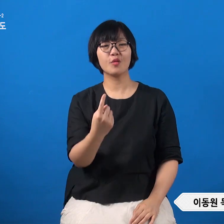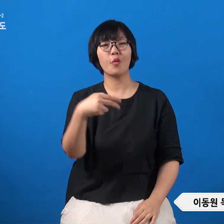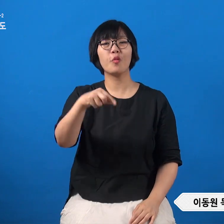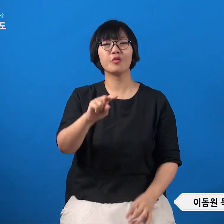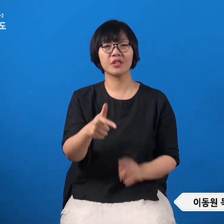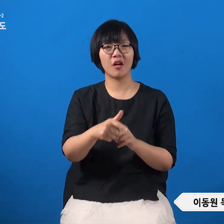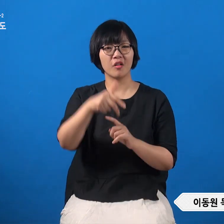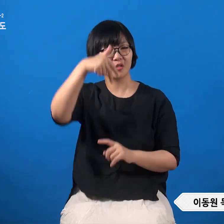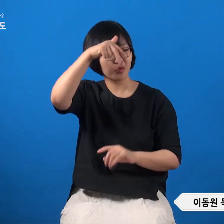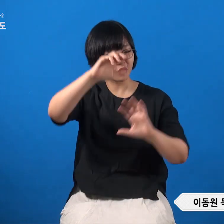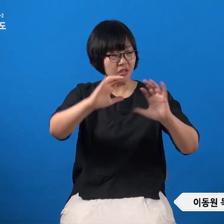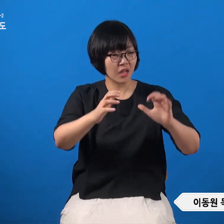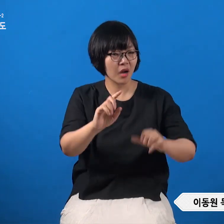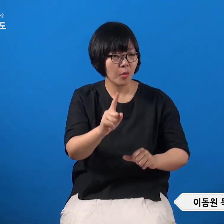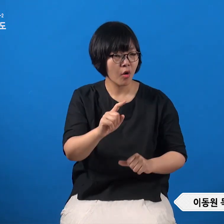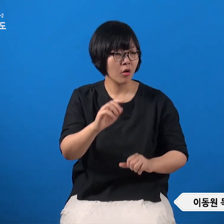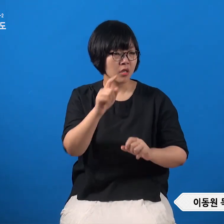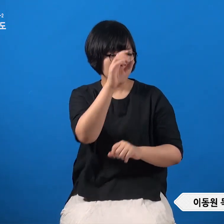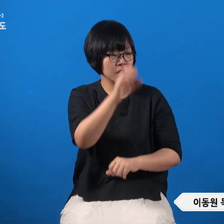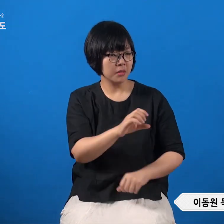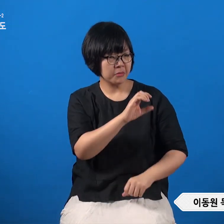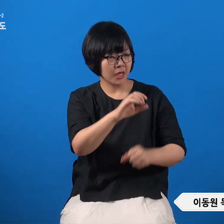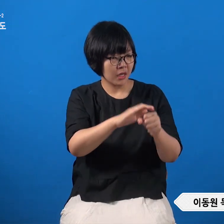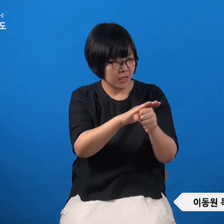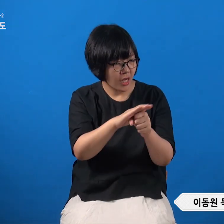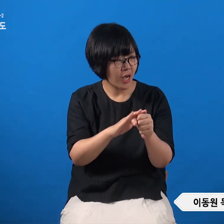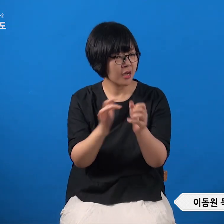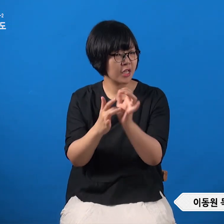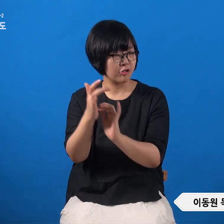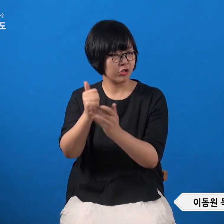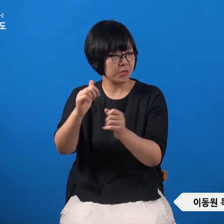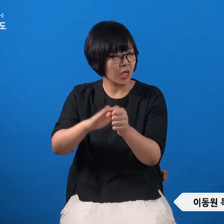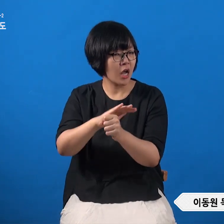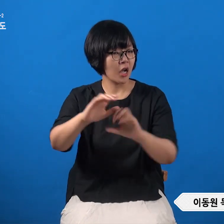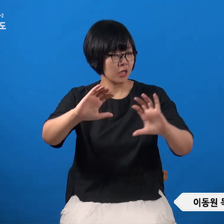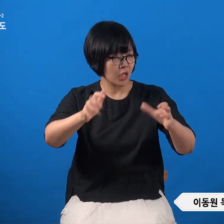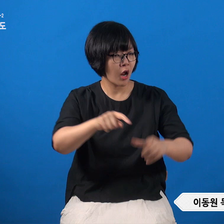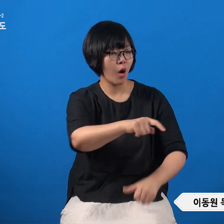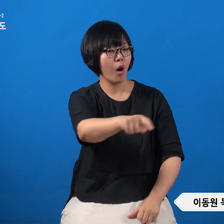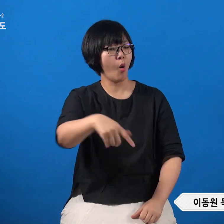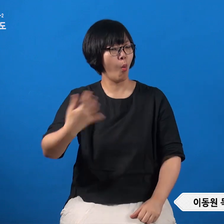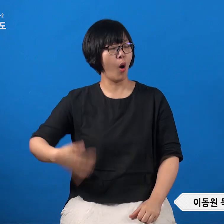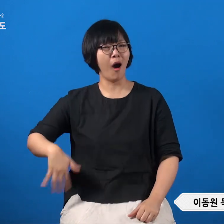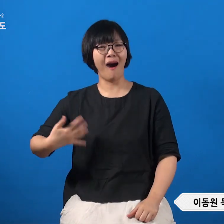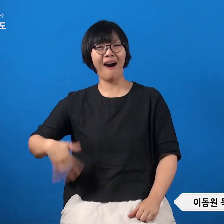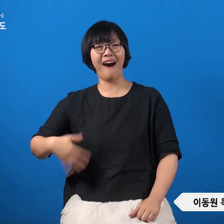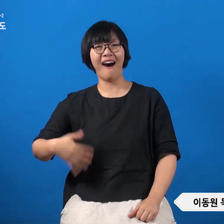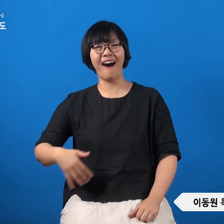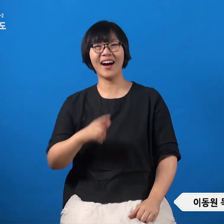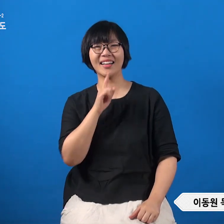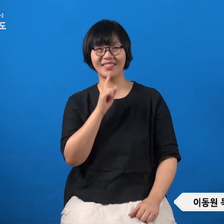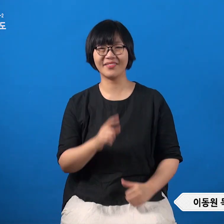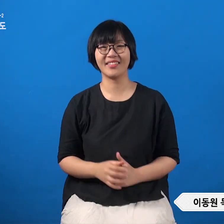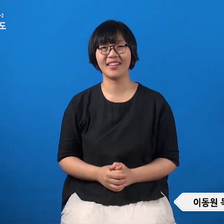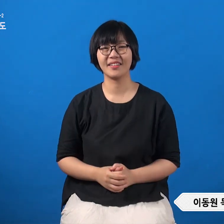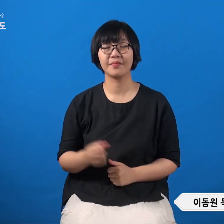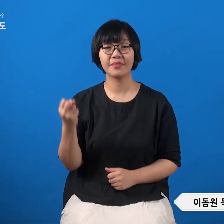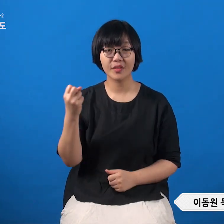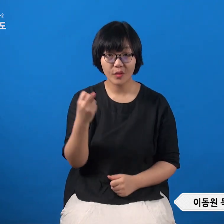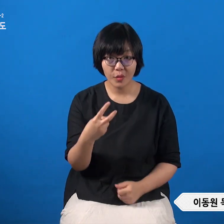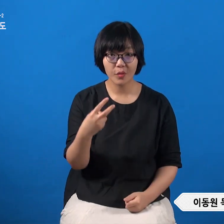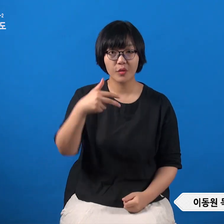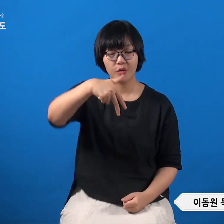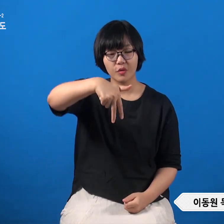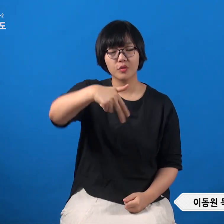어린 양 되시는 예수님을 사랑할 민족이로구나. 조선 참 좋다. 거기다 조선도 잘